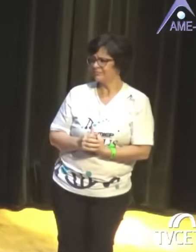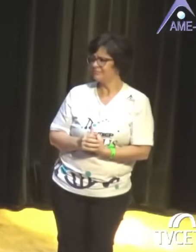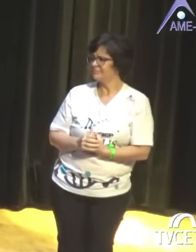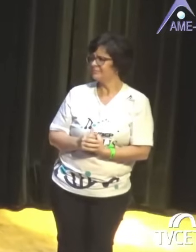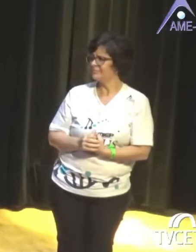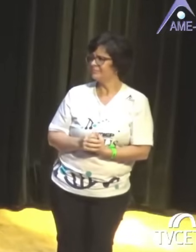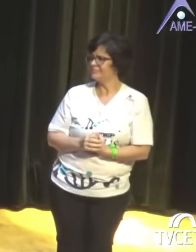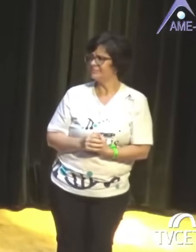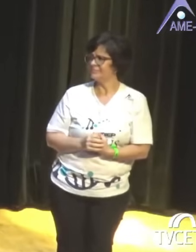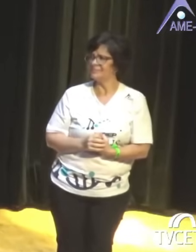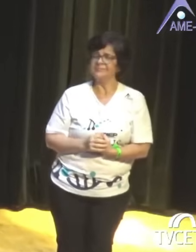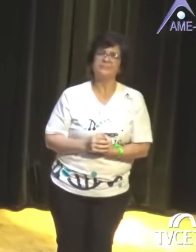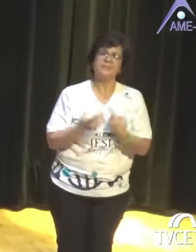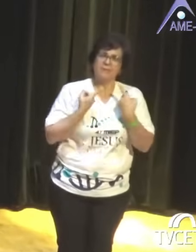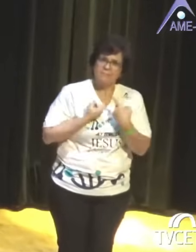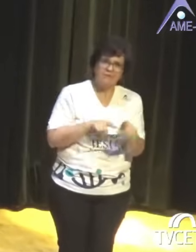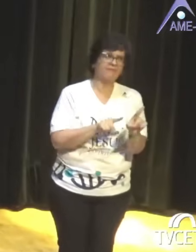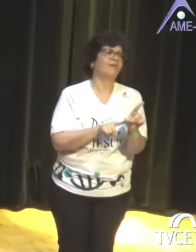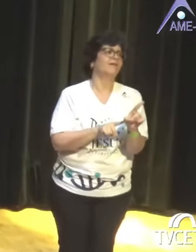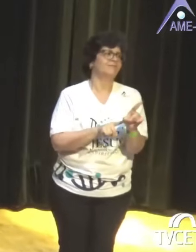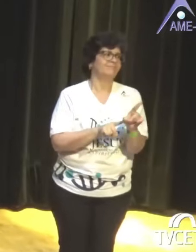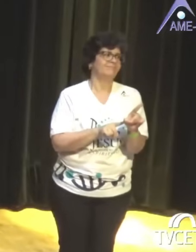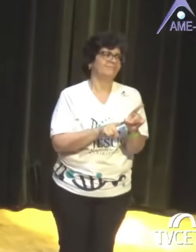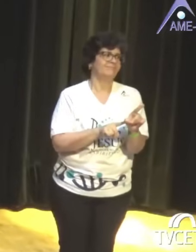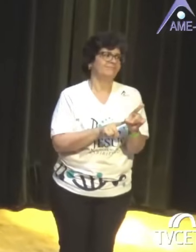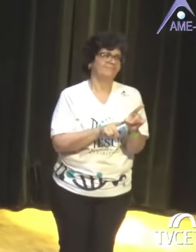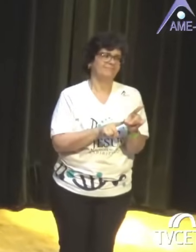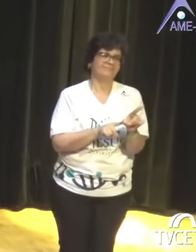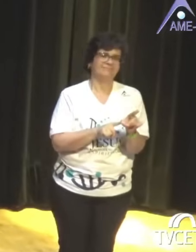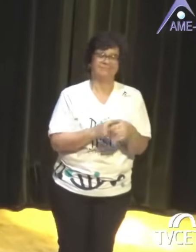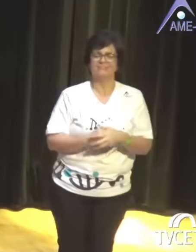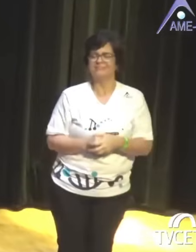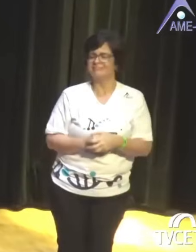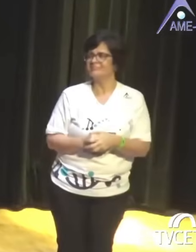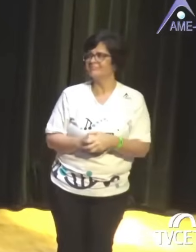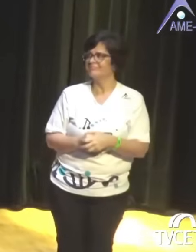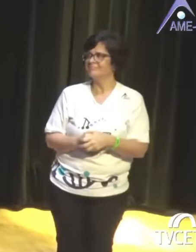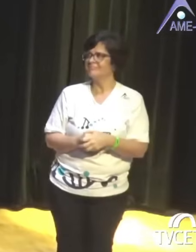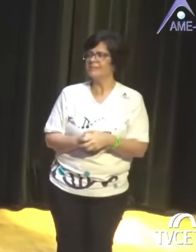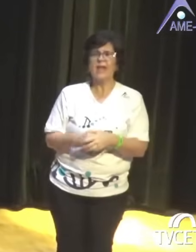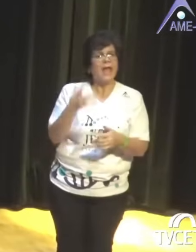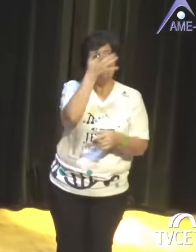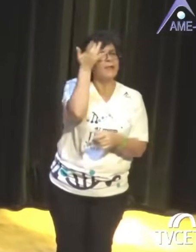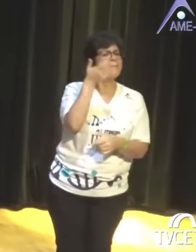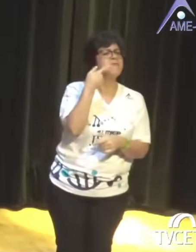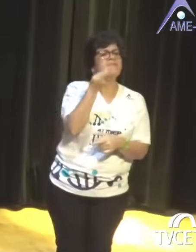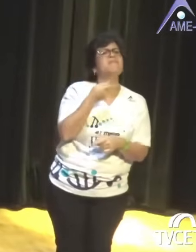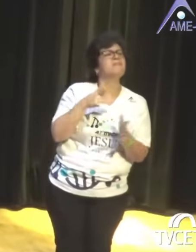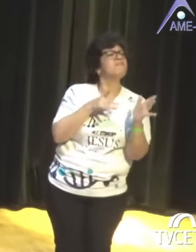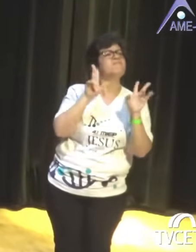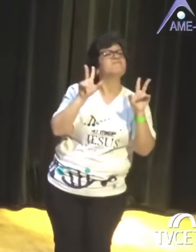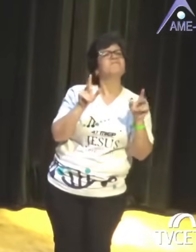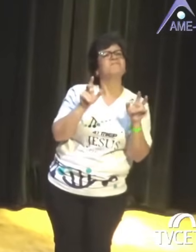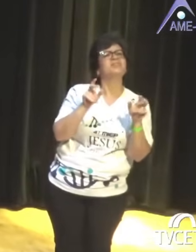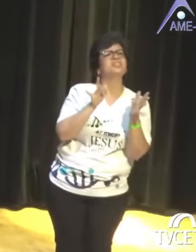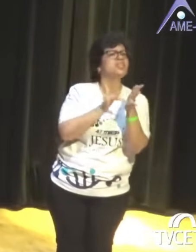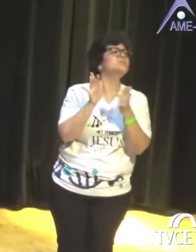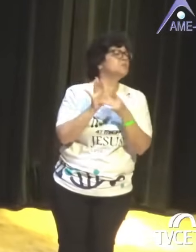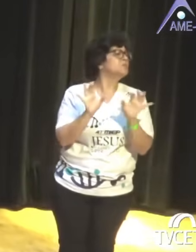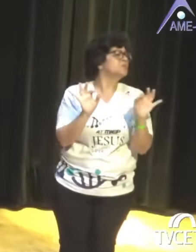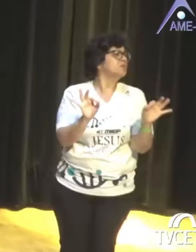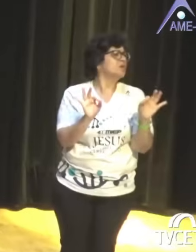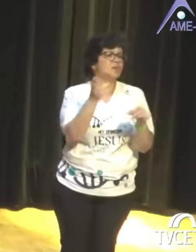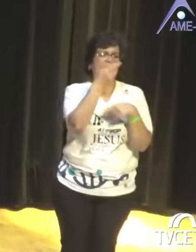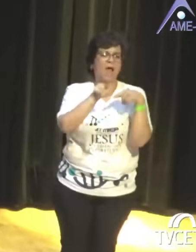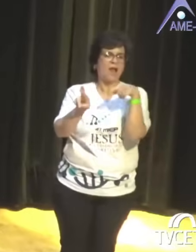apenas eu tô te provocando que a pessoa fala ass Ah ele vai falar de Jesus ah Jesus né é